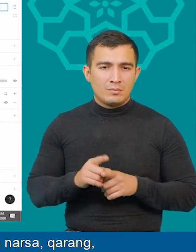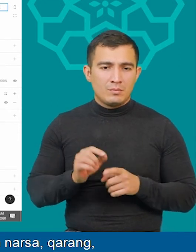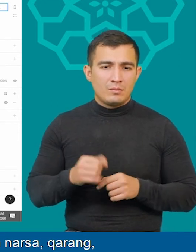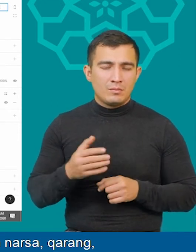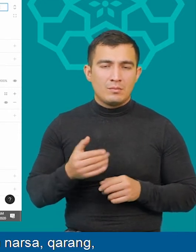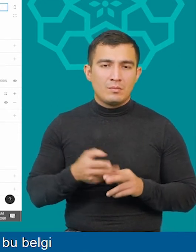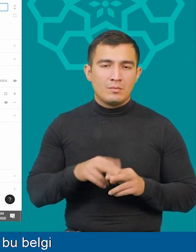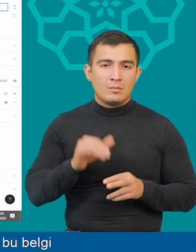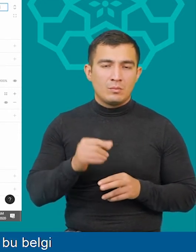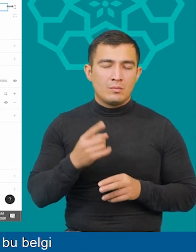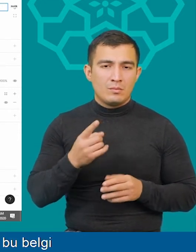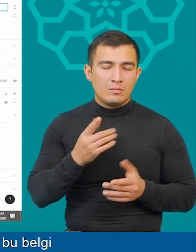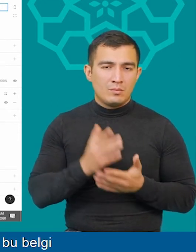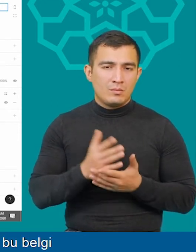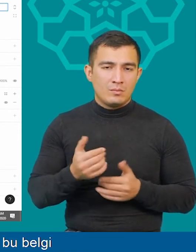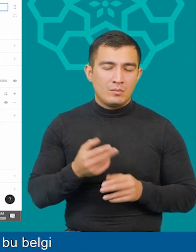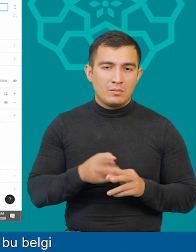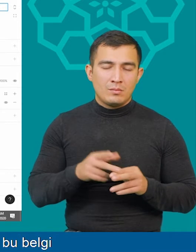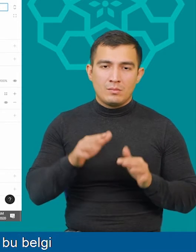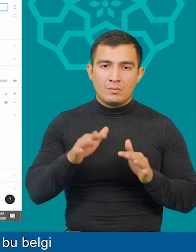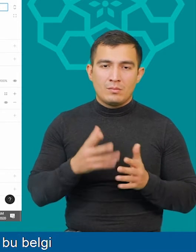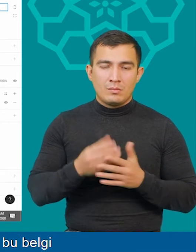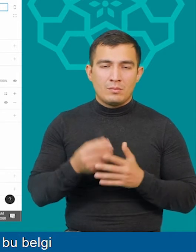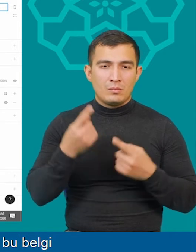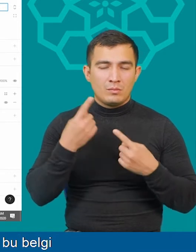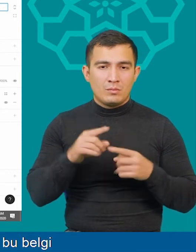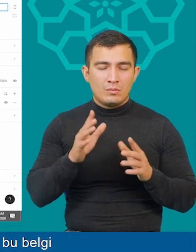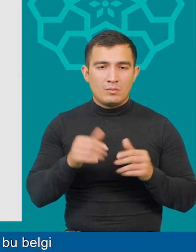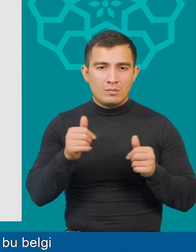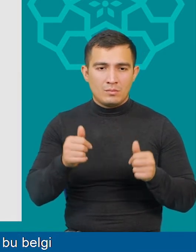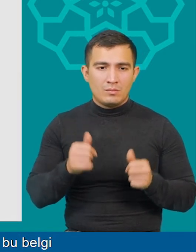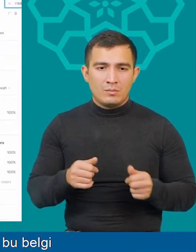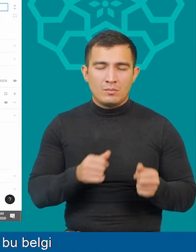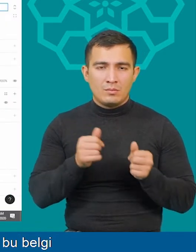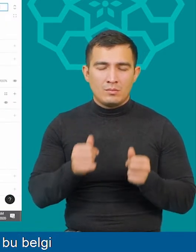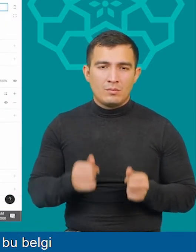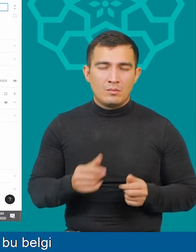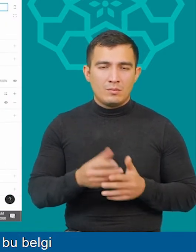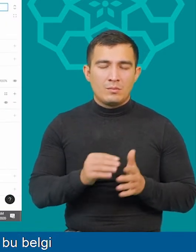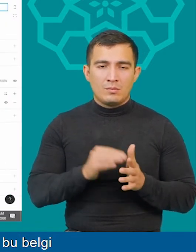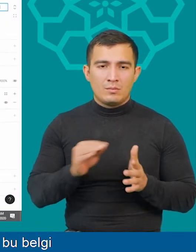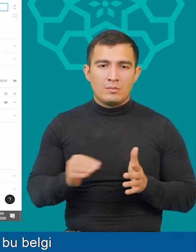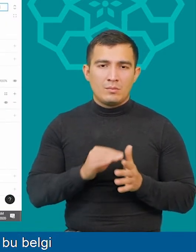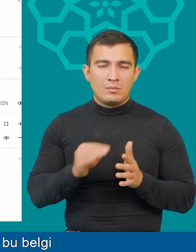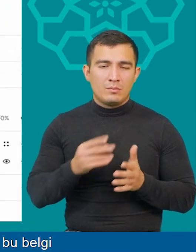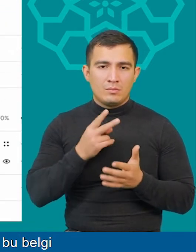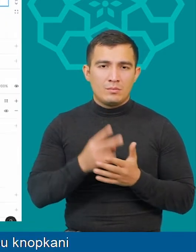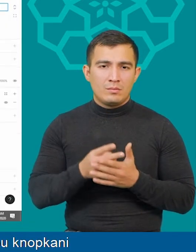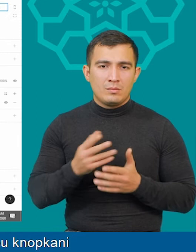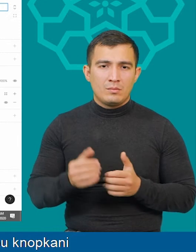yana bitta narsa, qarang. Bu yoqdan ketganingizdan keyin ekranni boshqa tarafidan sizga anu chiqadi. Mana qarang, bu